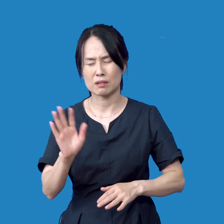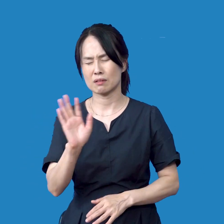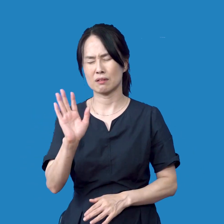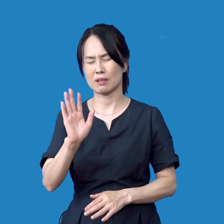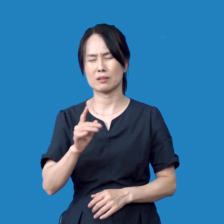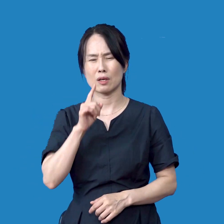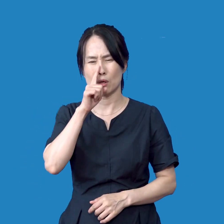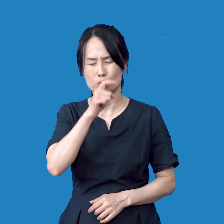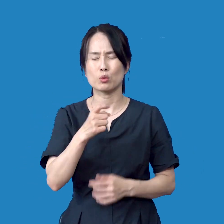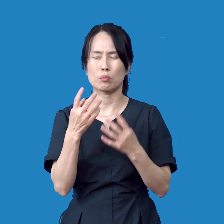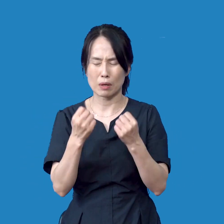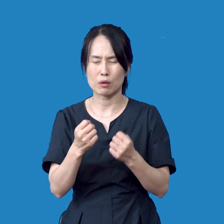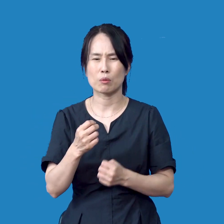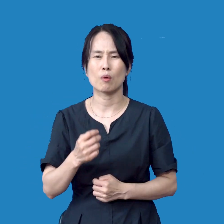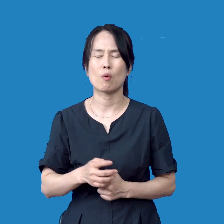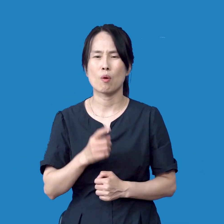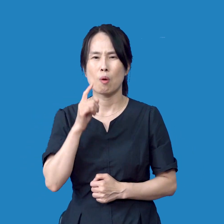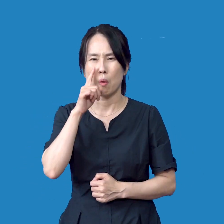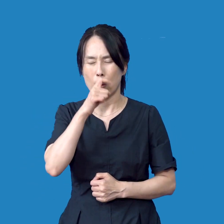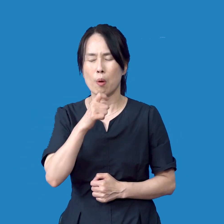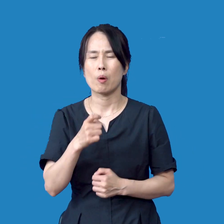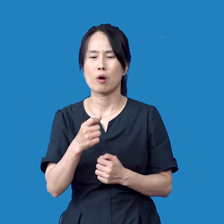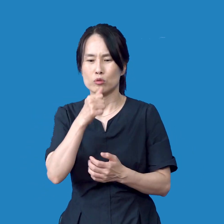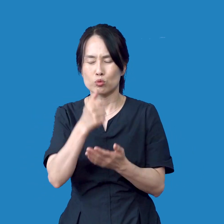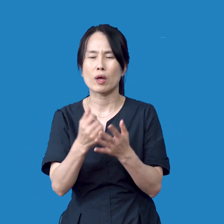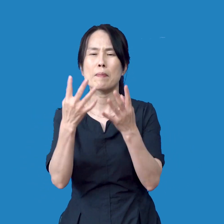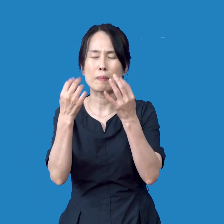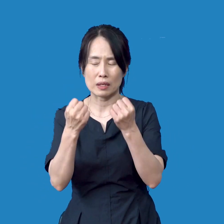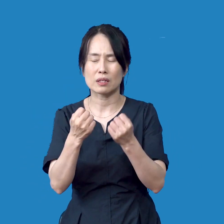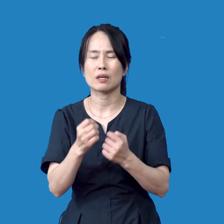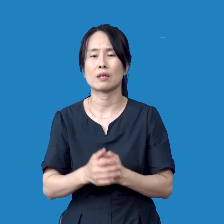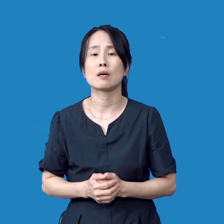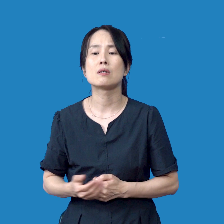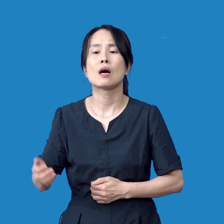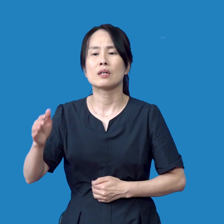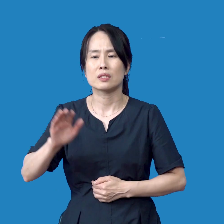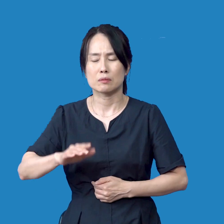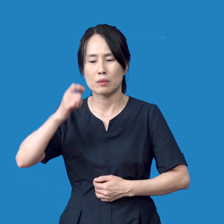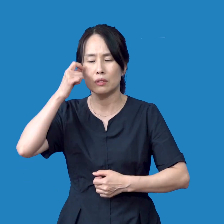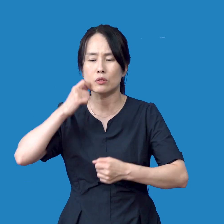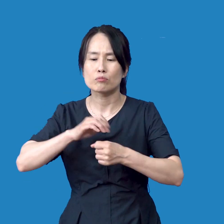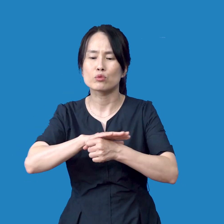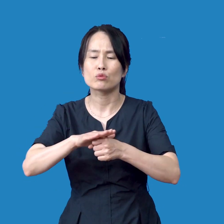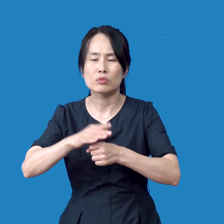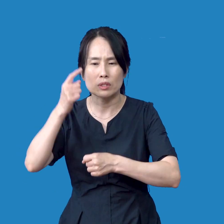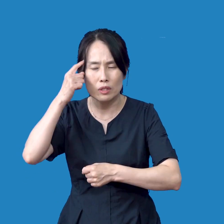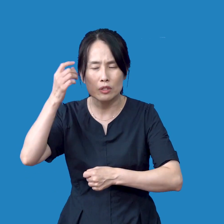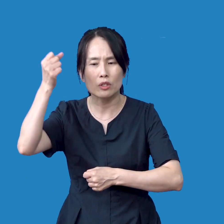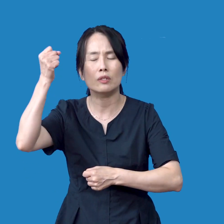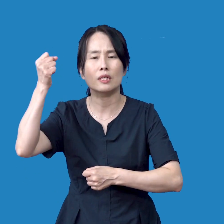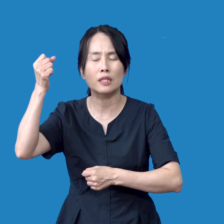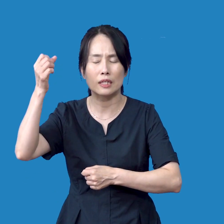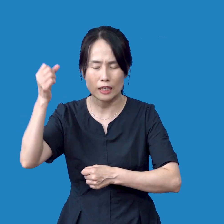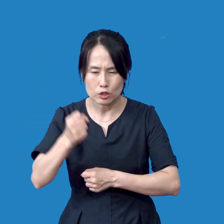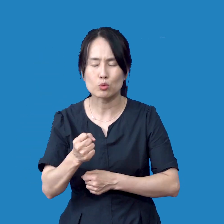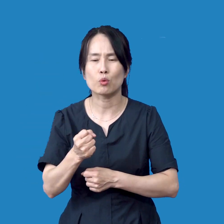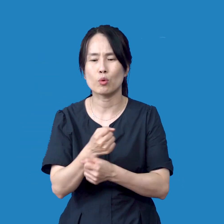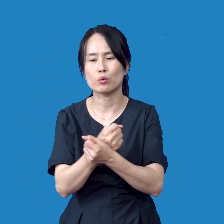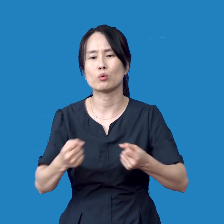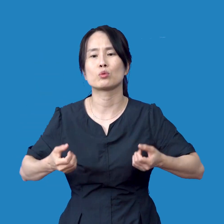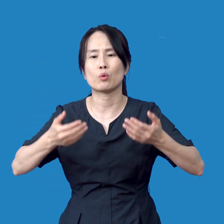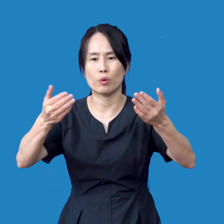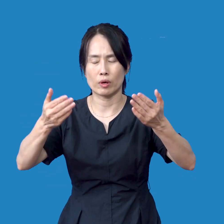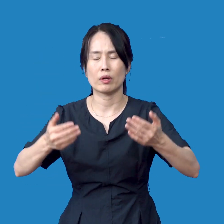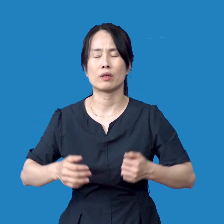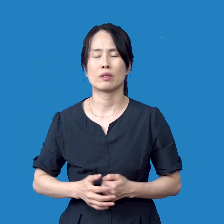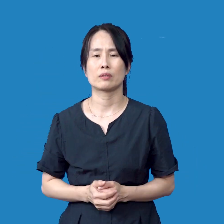수 있습니다. 그래도 용서하고 불쌍히 여길 수 있어야 됩니다. 용서가 잘 안